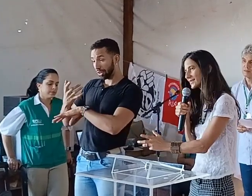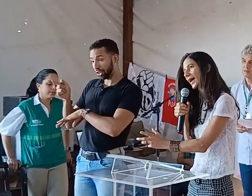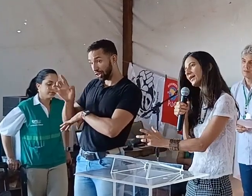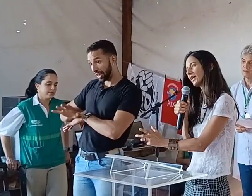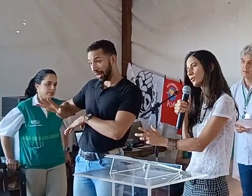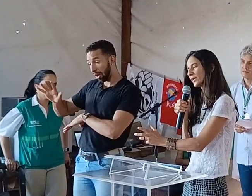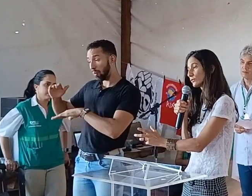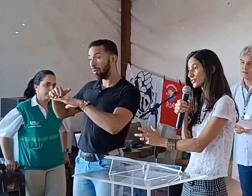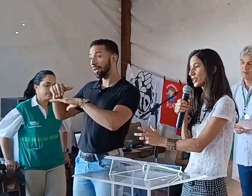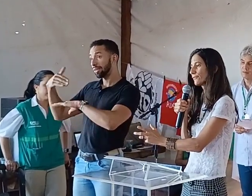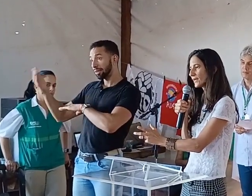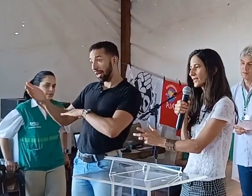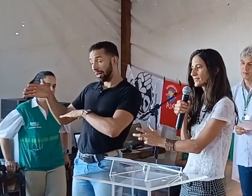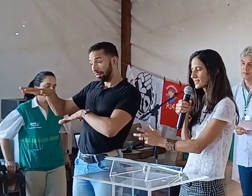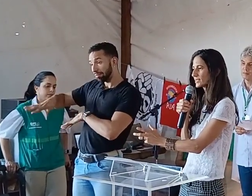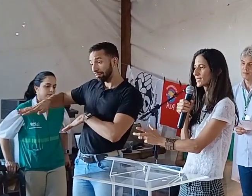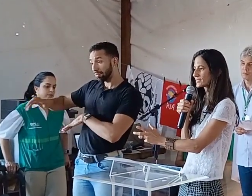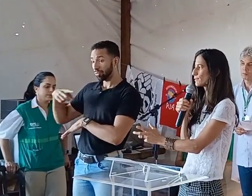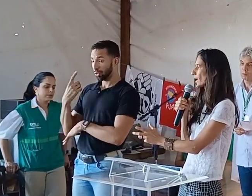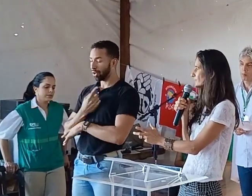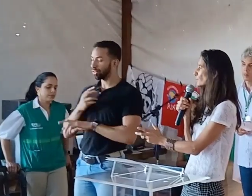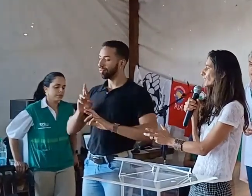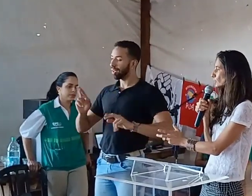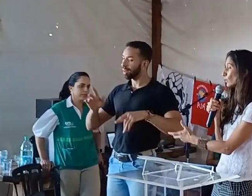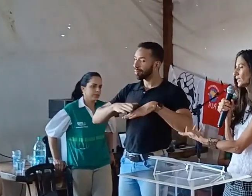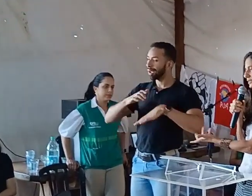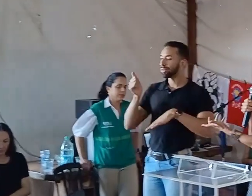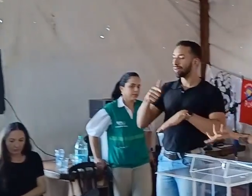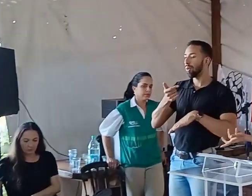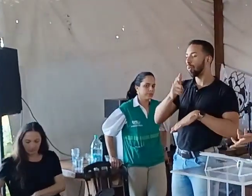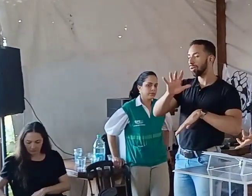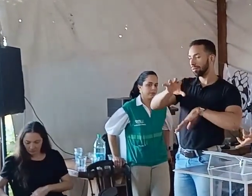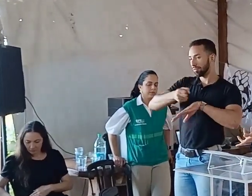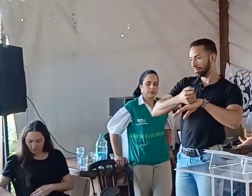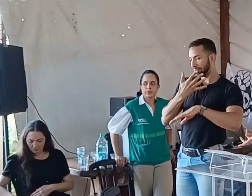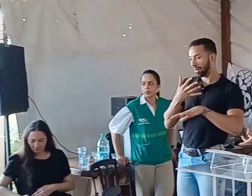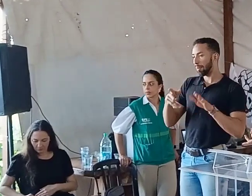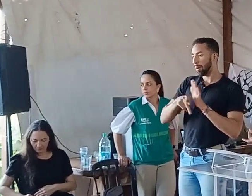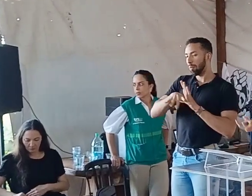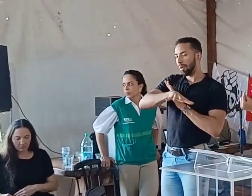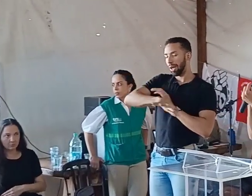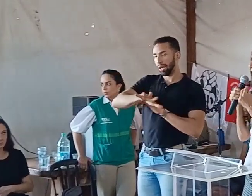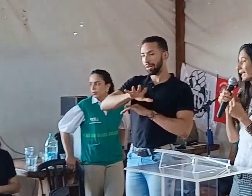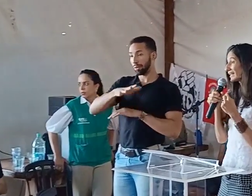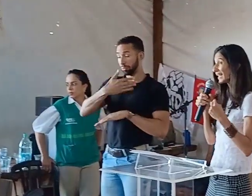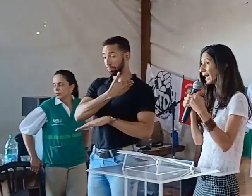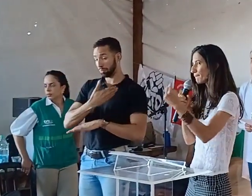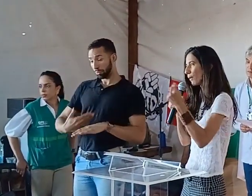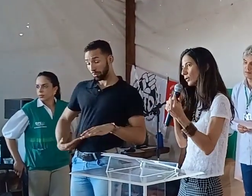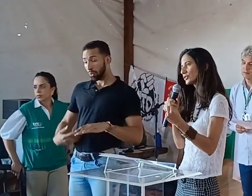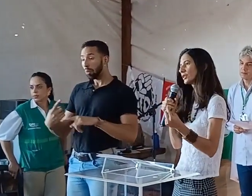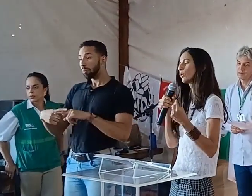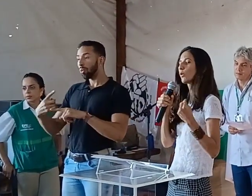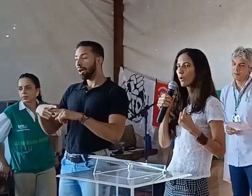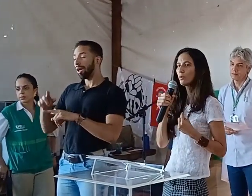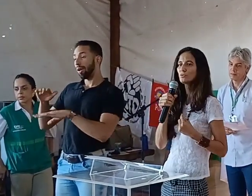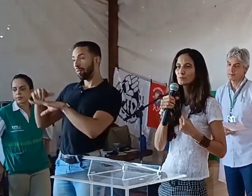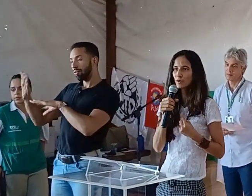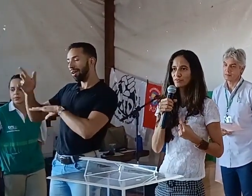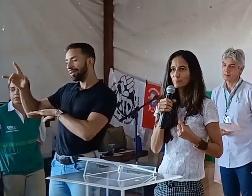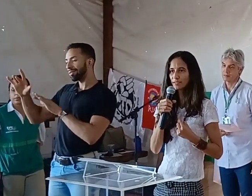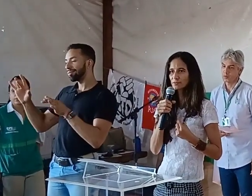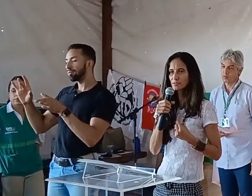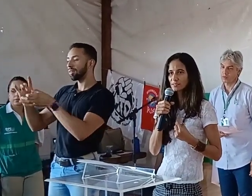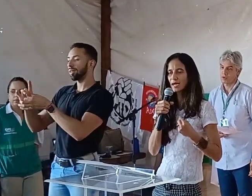a externa é o que nos diferencia das demais ouvidorias dos espaços públicos, é porque ela é a ponte com